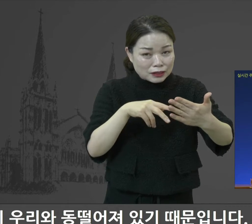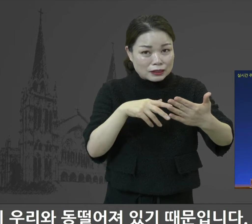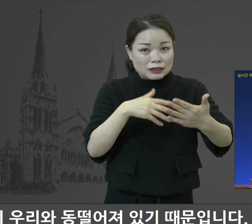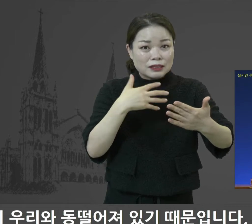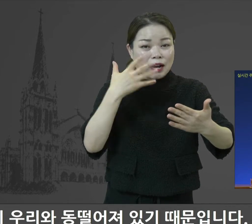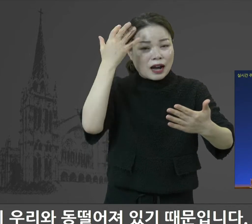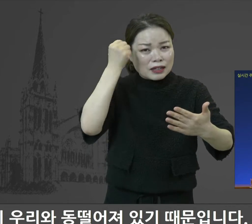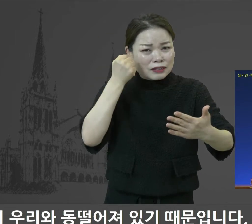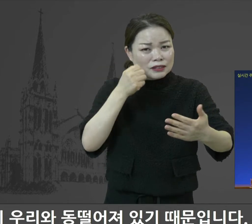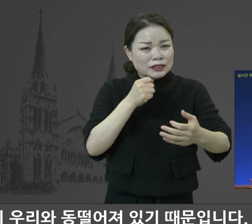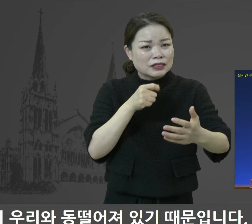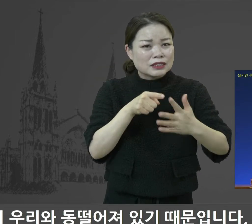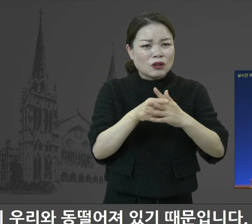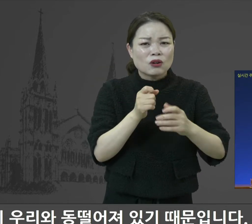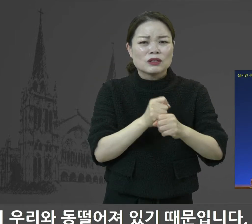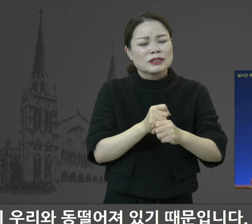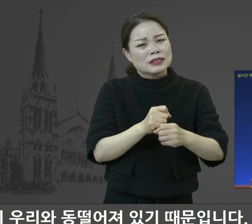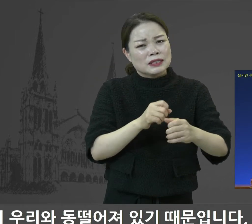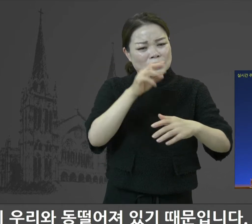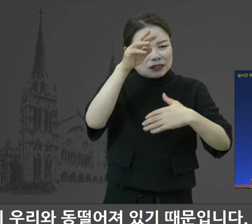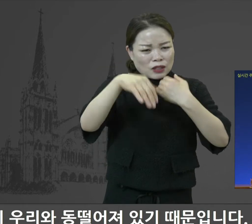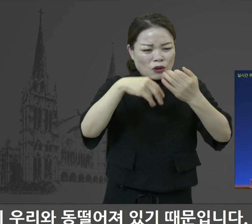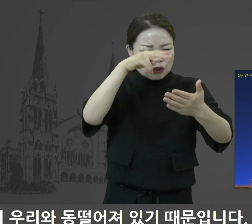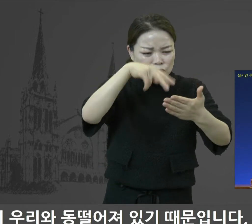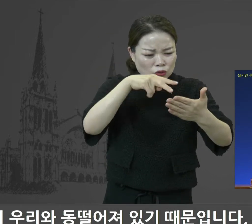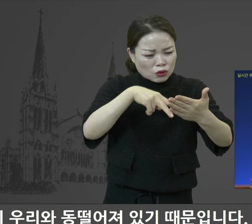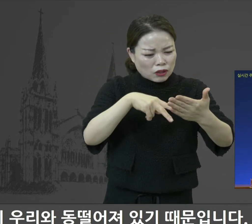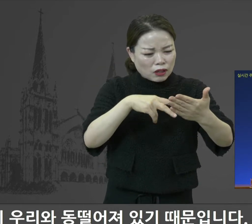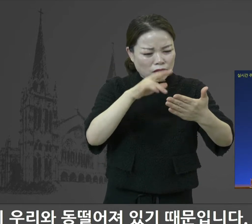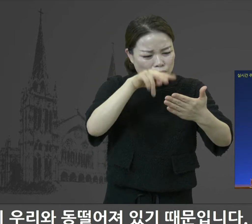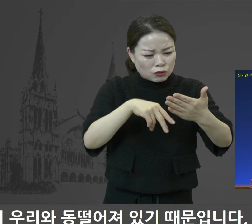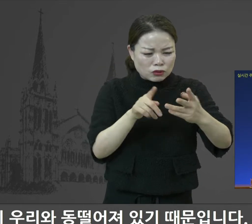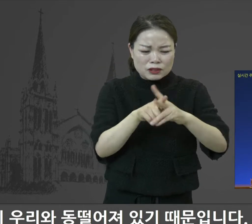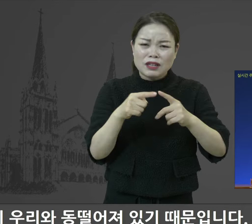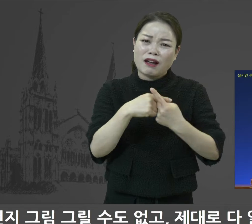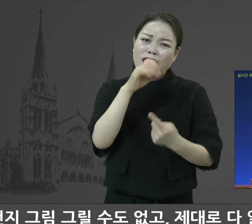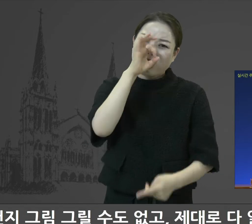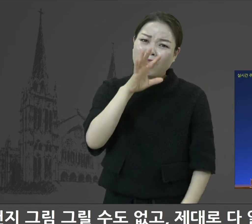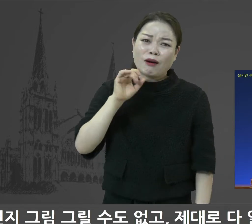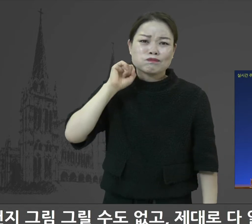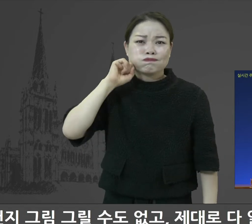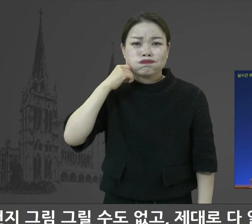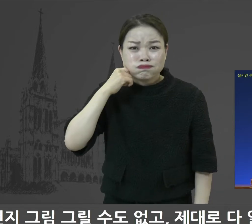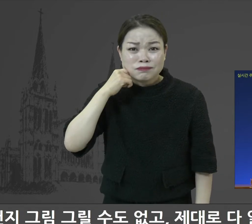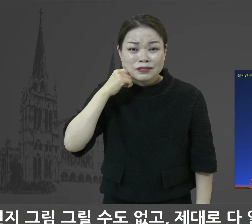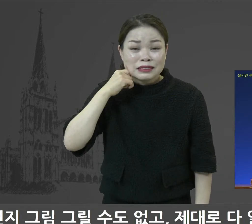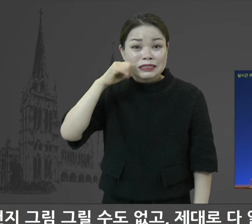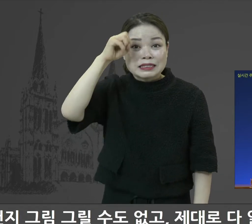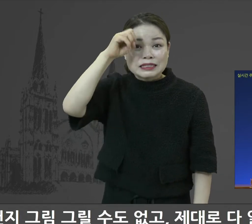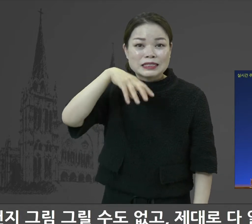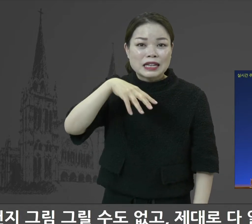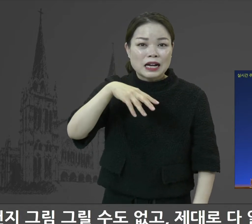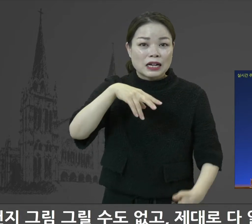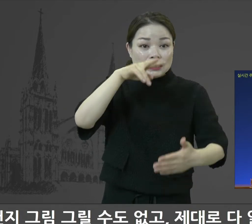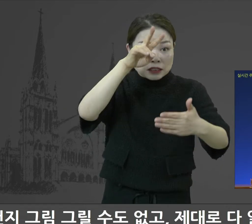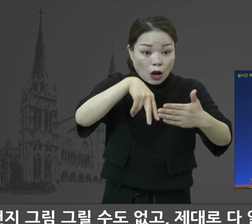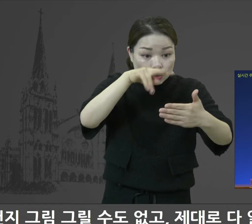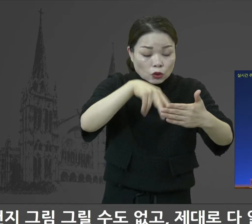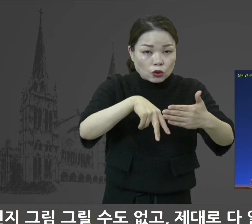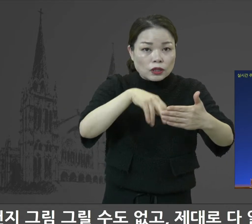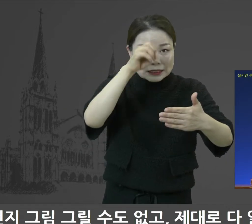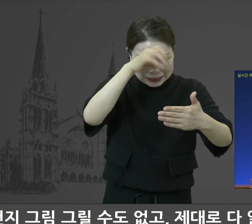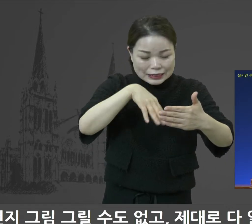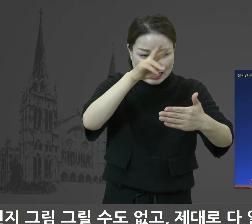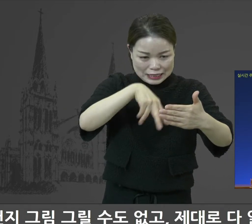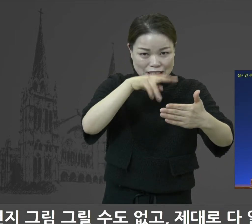알아야 되는 성격 가지신 분들이 통독에 조금 장애가 됩니다. 통독은 그냥 쭉 읽어나가는 겁니다. 읽어나가면서 큰